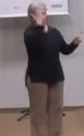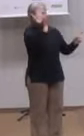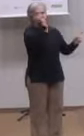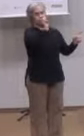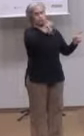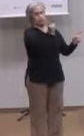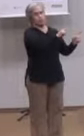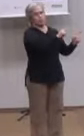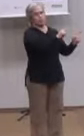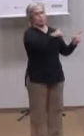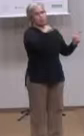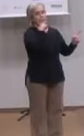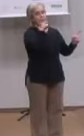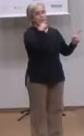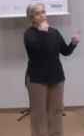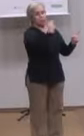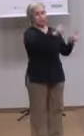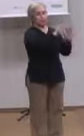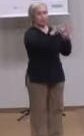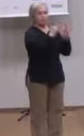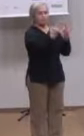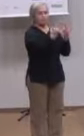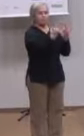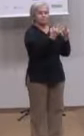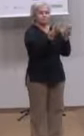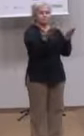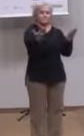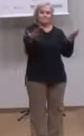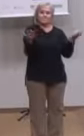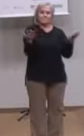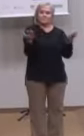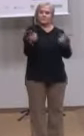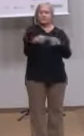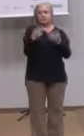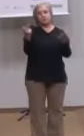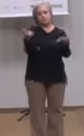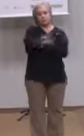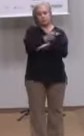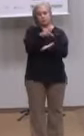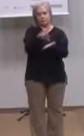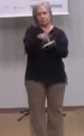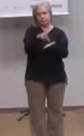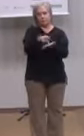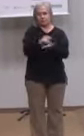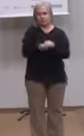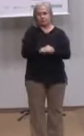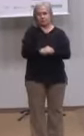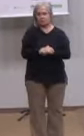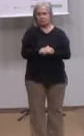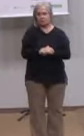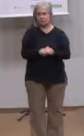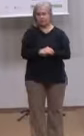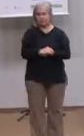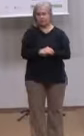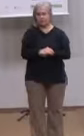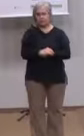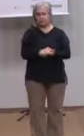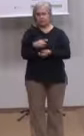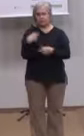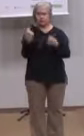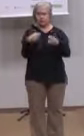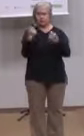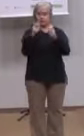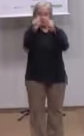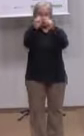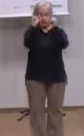viu, porque ela não tem ninguém em casa. Mas, infelizmente, essa é a nossa realidade. Então, as pessoas, elas precisam